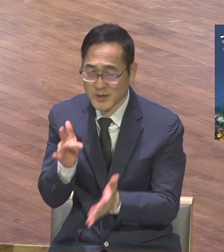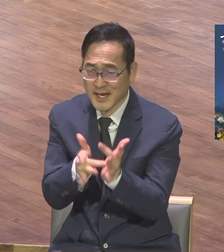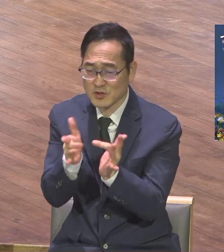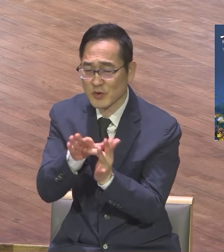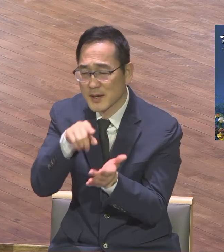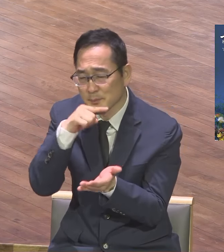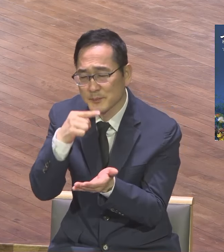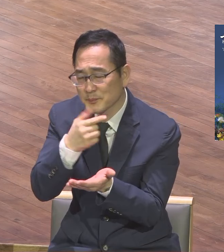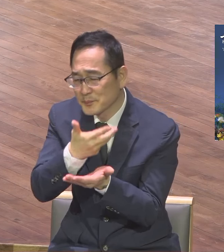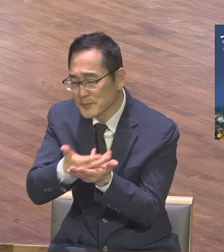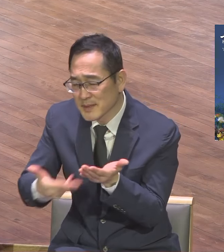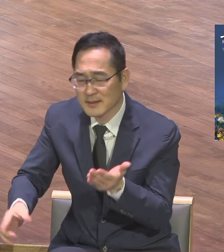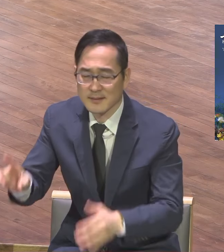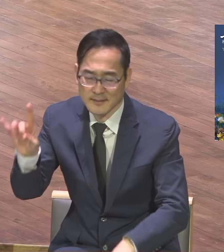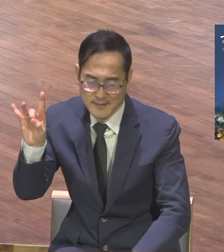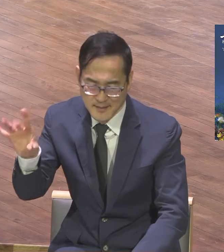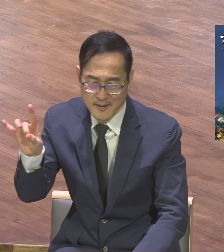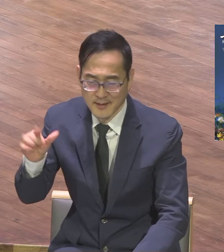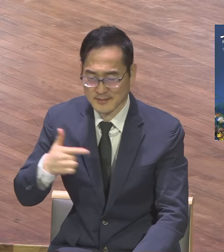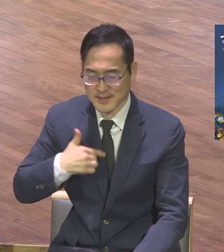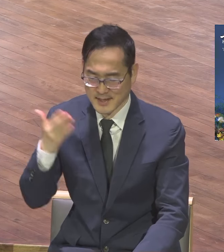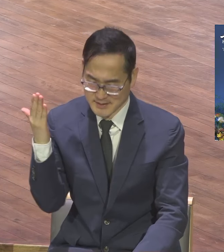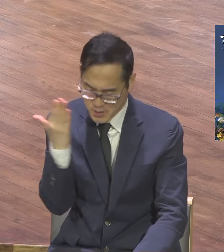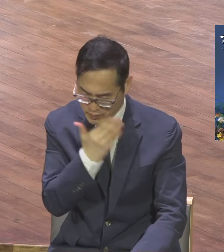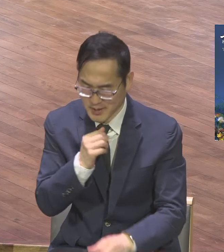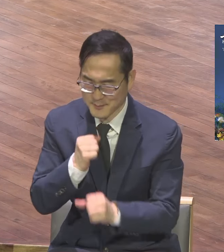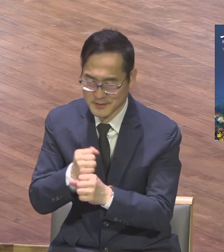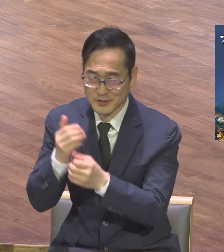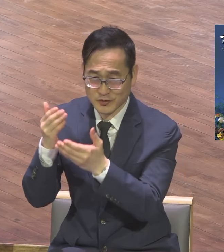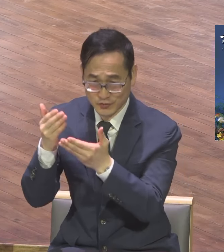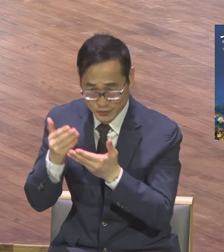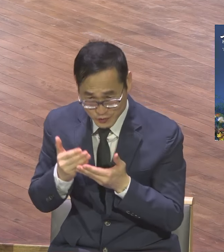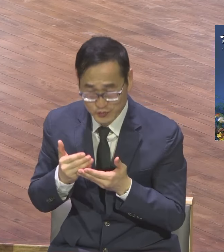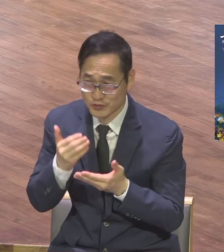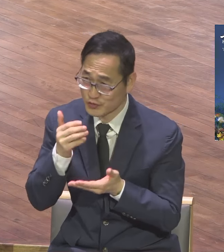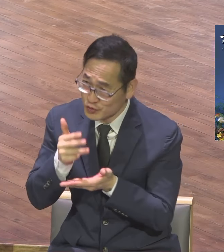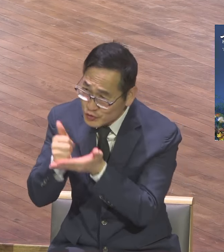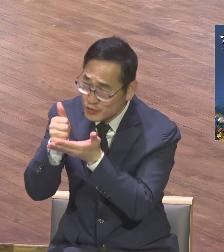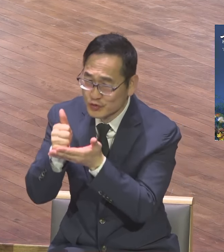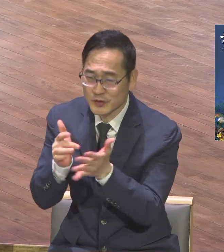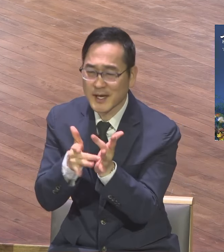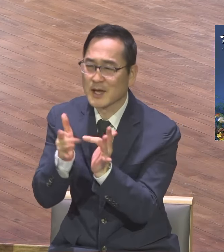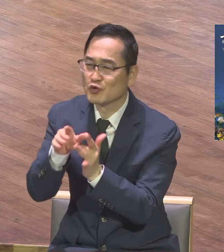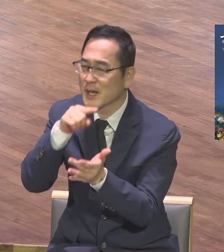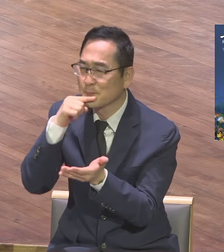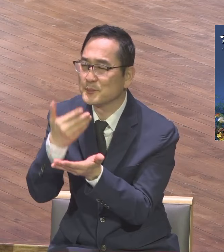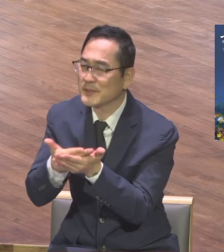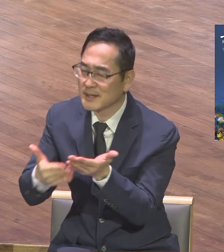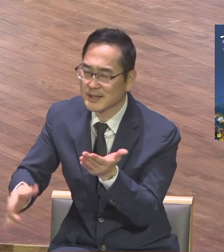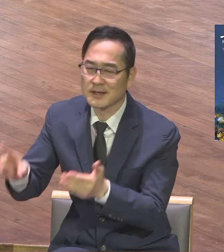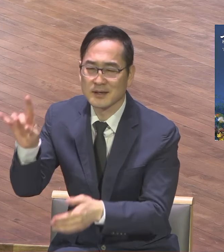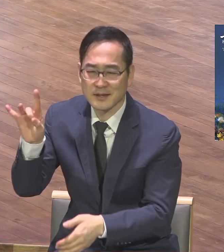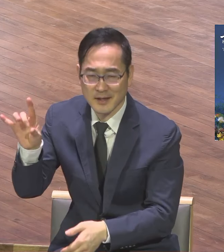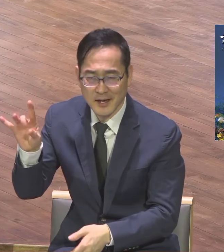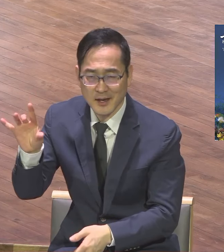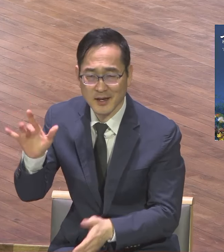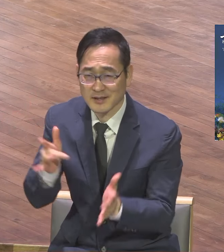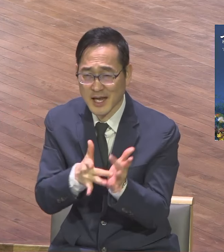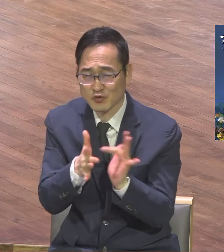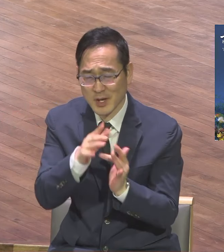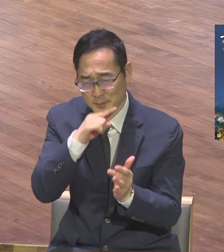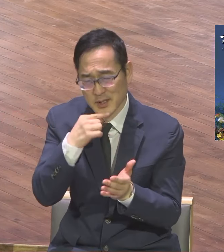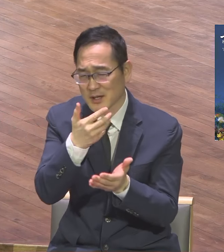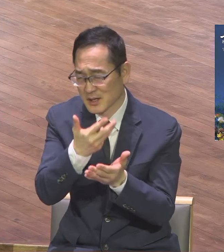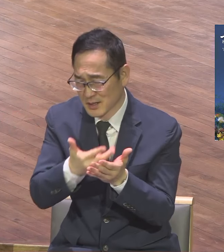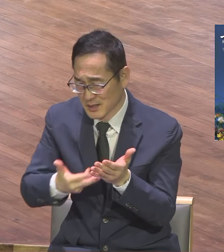없네. 나를 정케하기도 예수의 피밖에 없네. 예수의 흘린 피 날